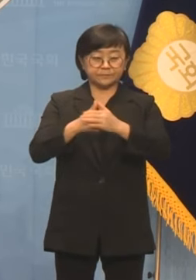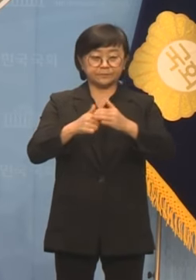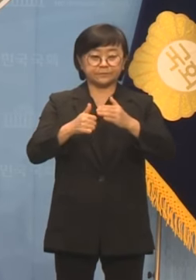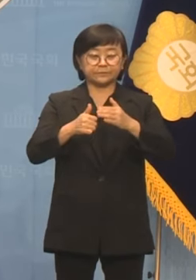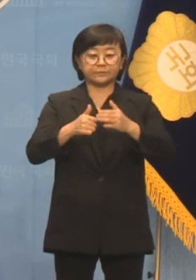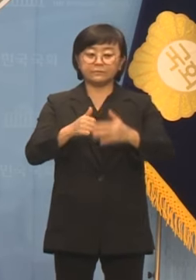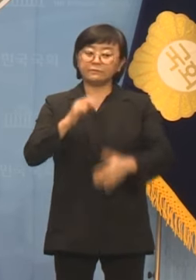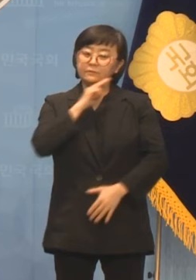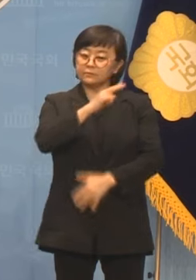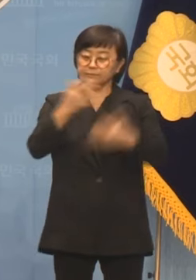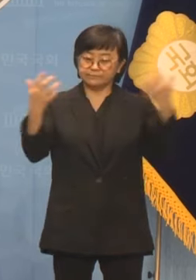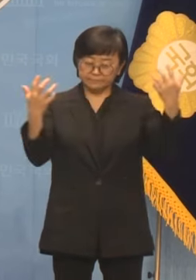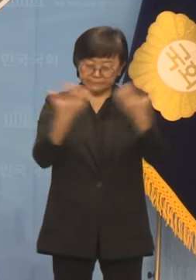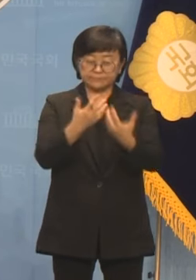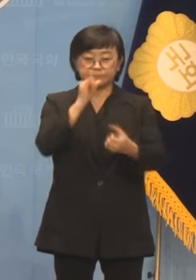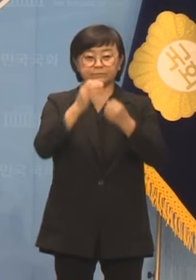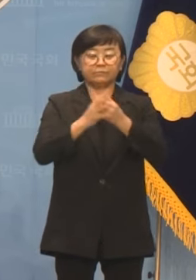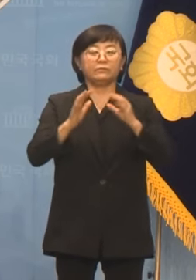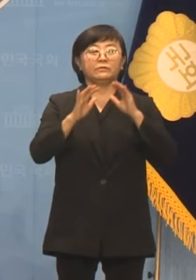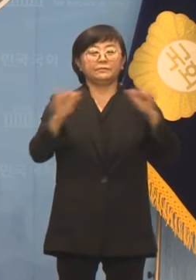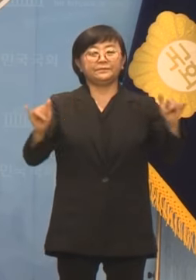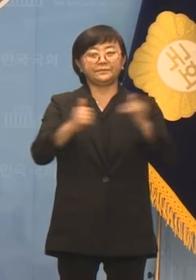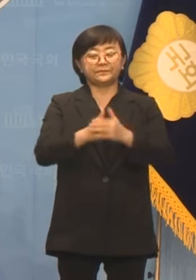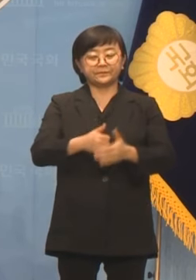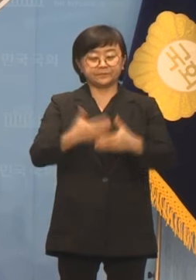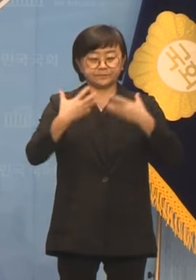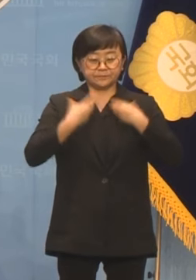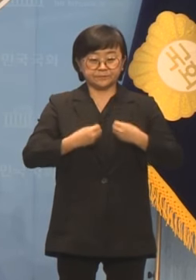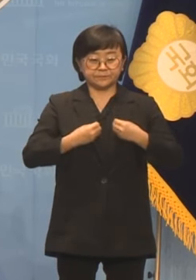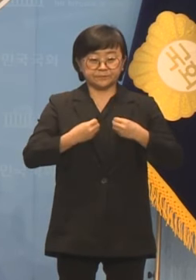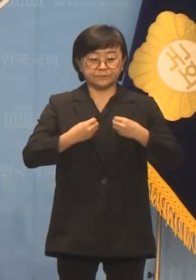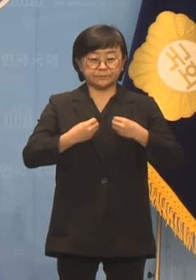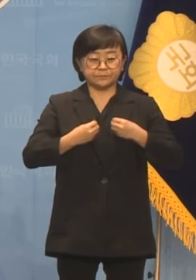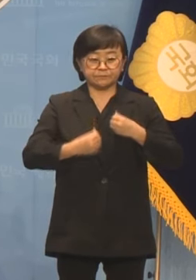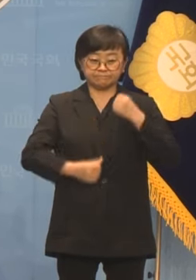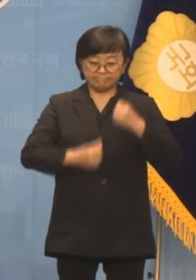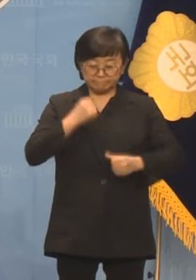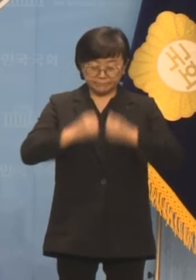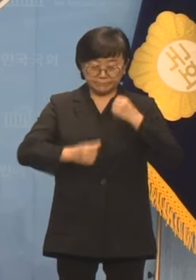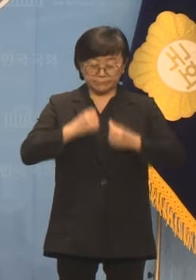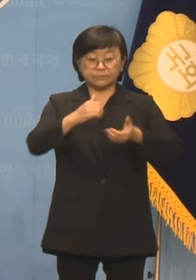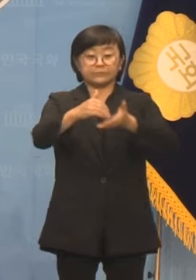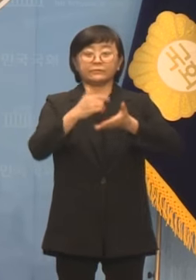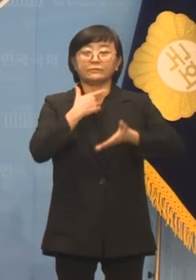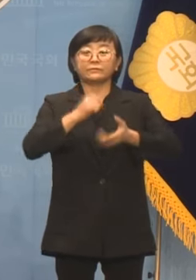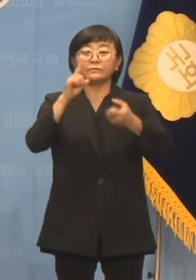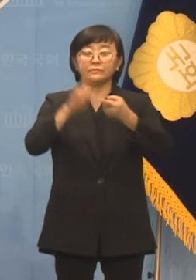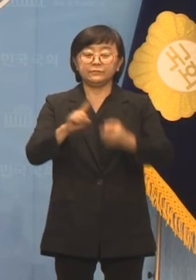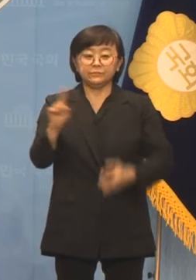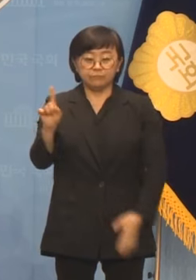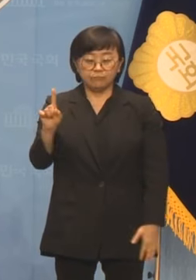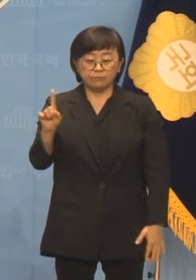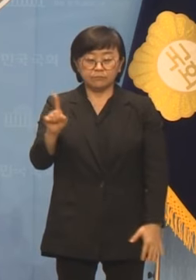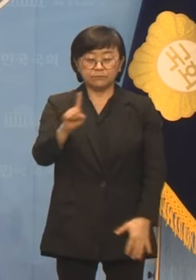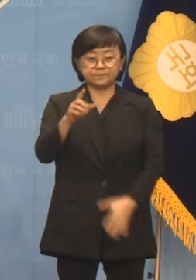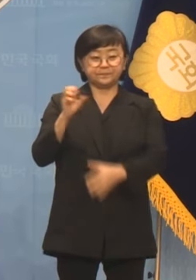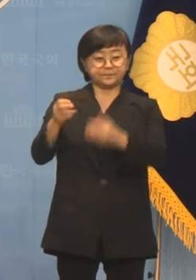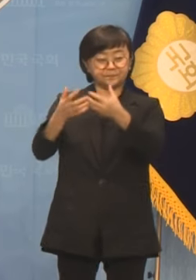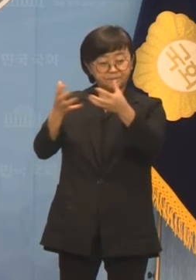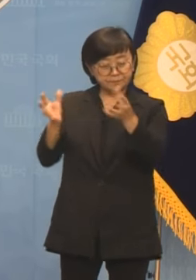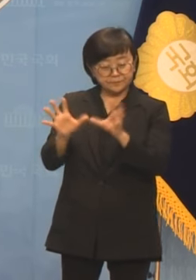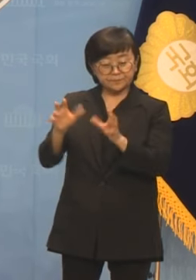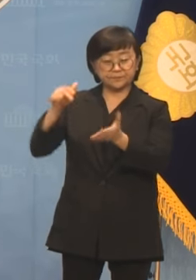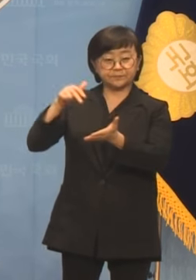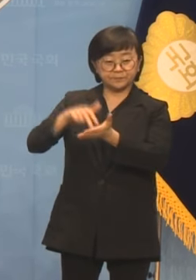넘치는 의혹들에 대해서 국민께서 실망과 분노로 요구하고 계신 것이 무엇인지, 정부 여당이 마땅히 취해야